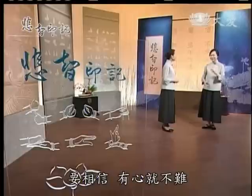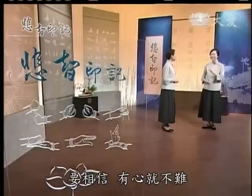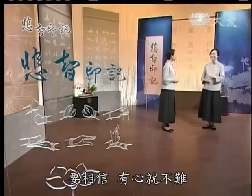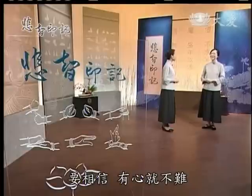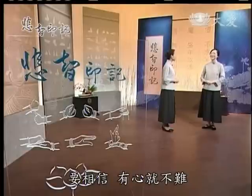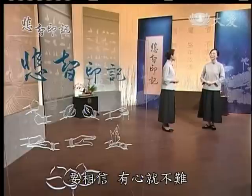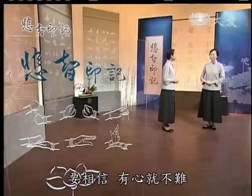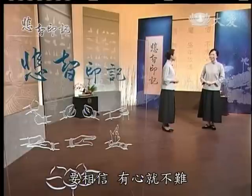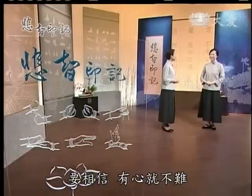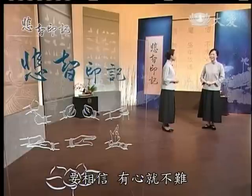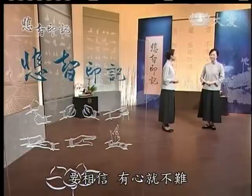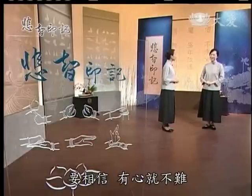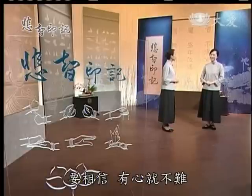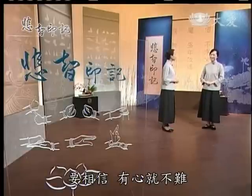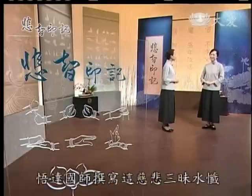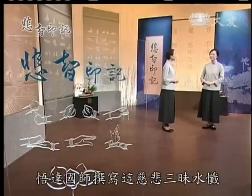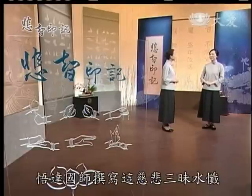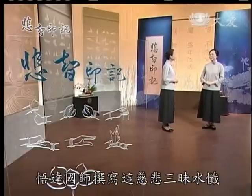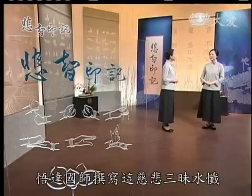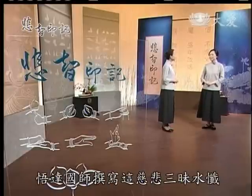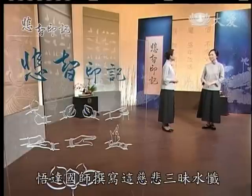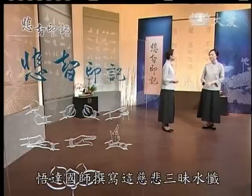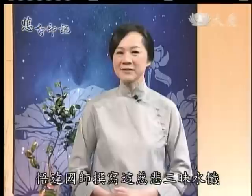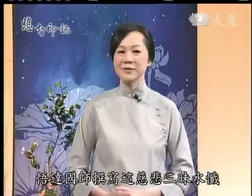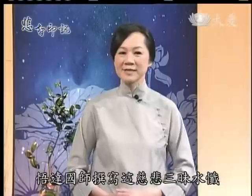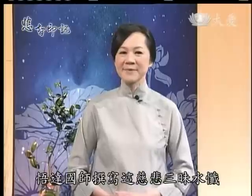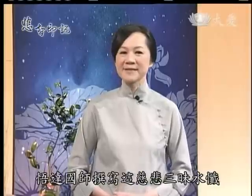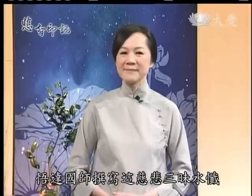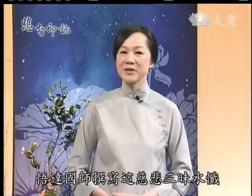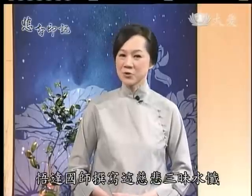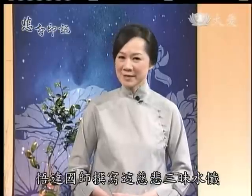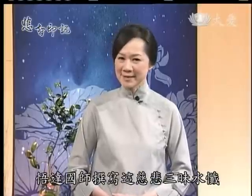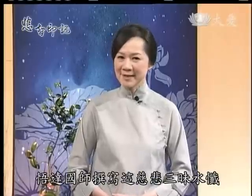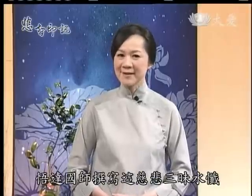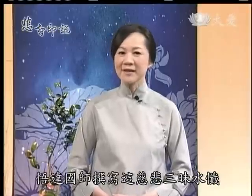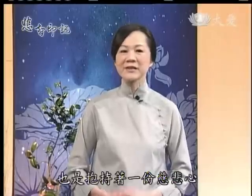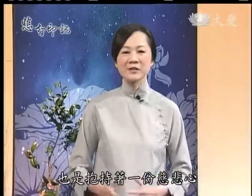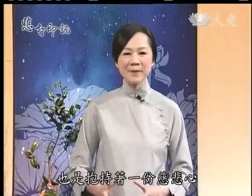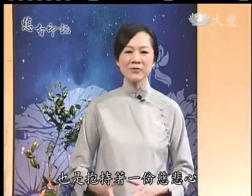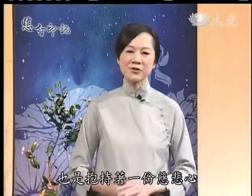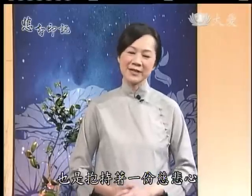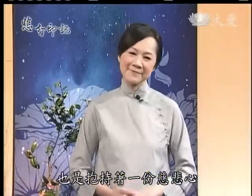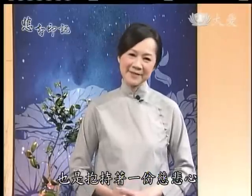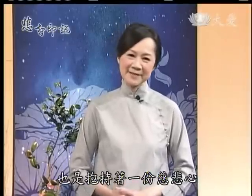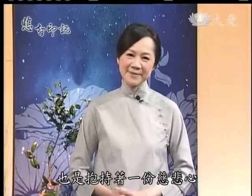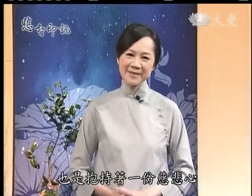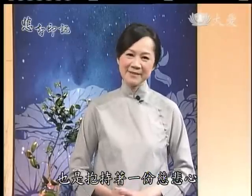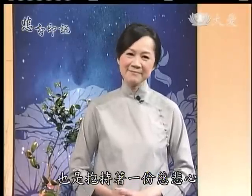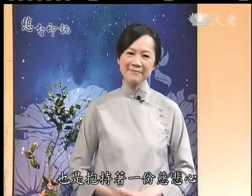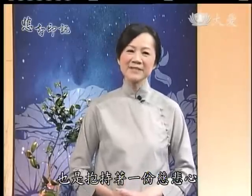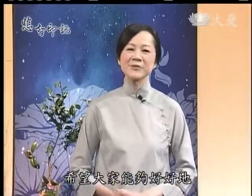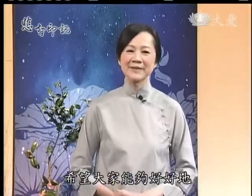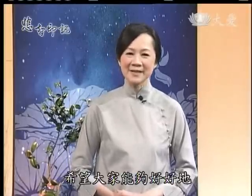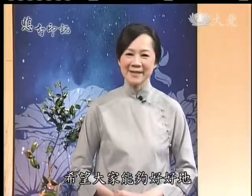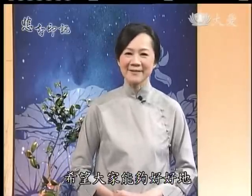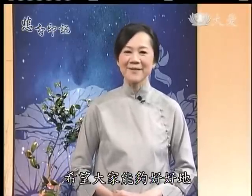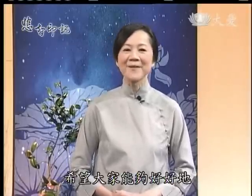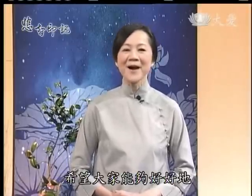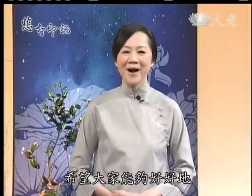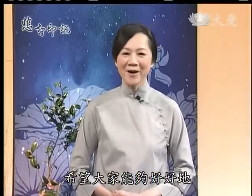相信有心就不难。悟达国师撰写这慈悲三昧水忏，也是抱持着一份慈悲心，希望大家能够好